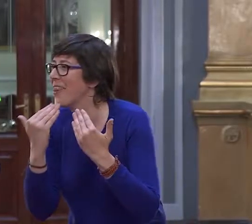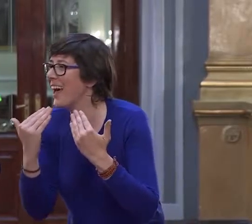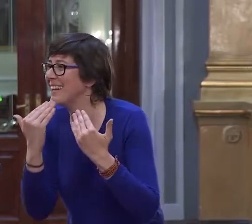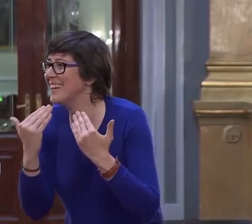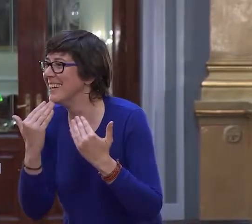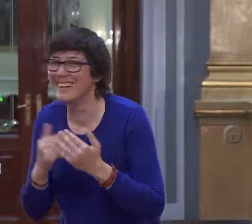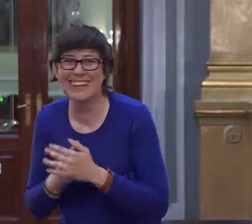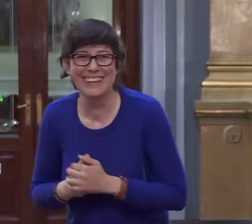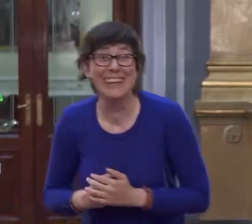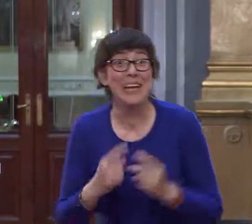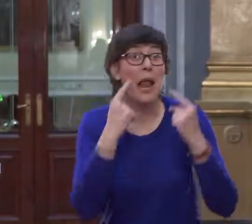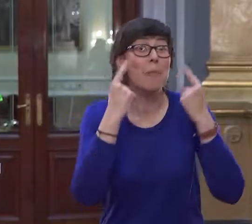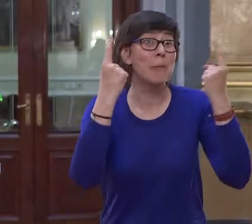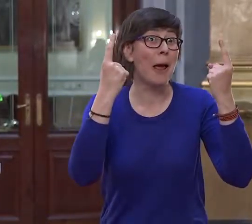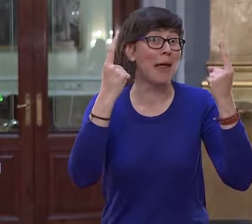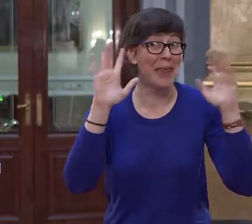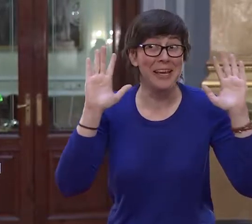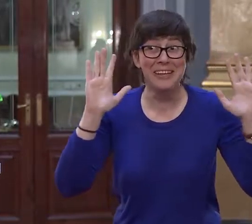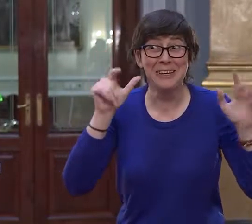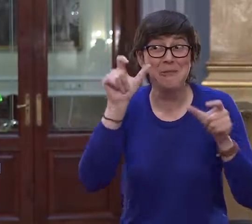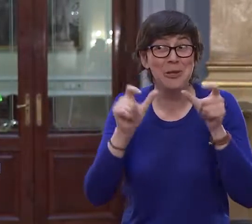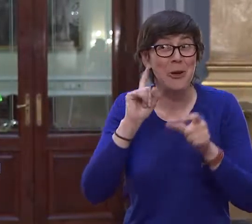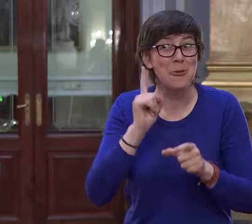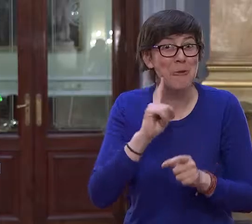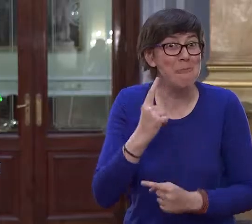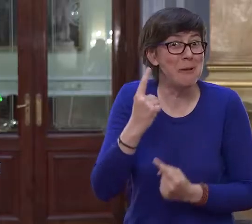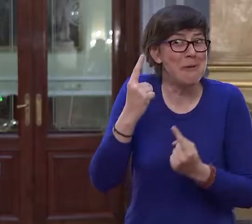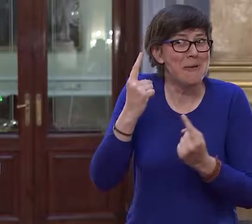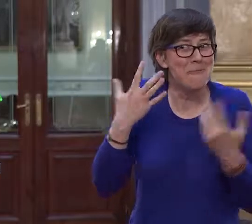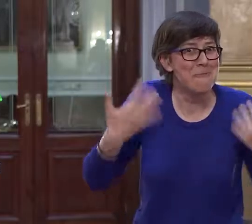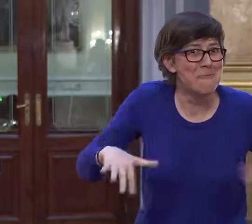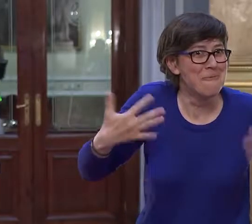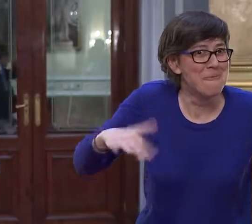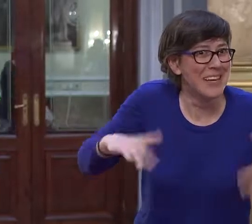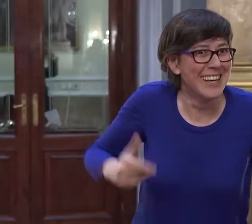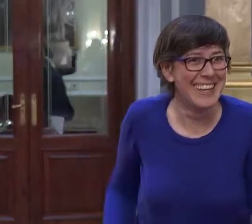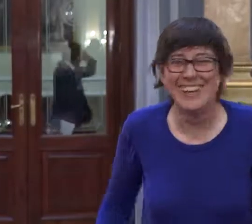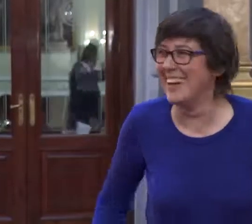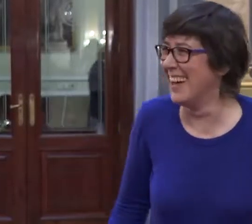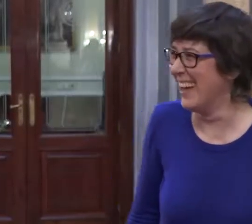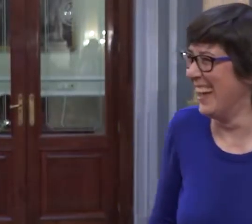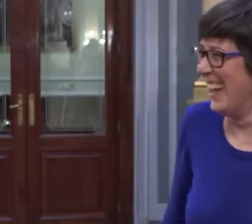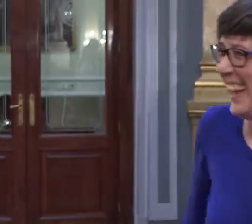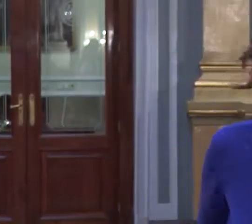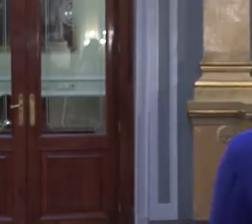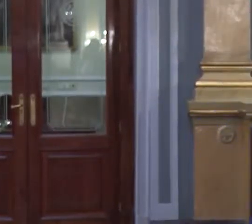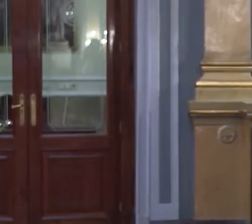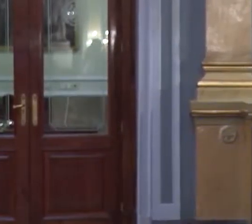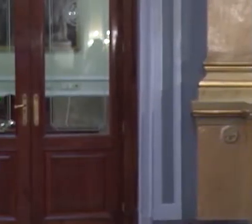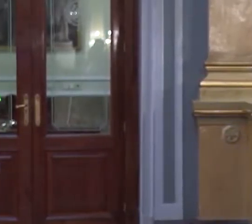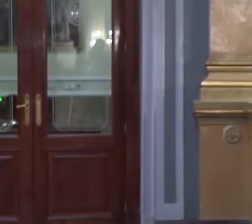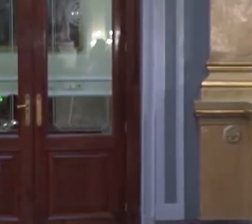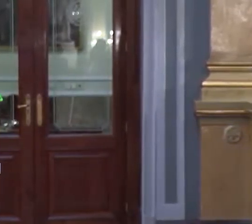Pues nada, muchísimas gracias. Es la primera vez, ¿eh? La primera vez que una persona sorda hace una rueda de prensa.